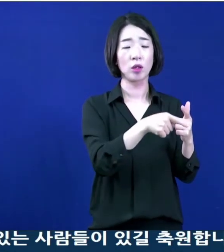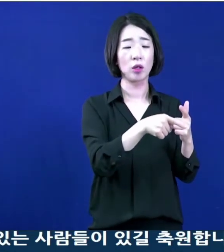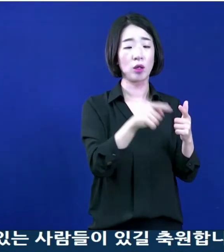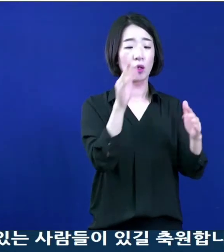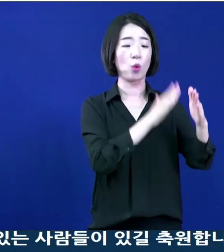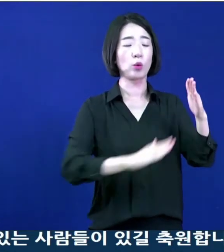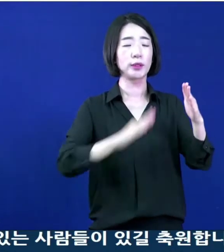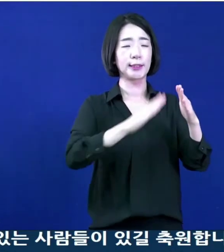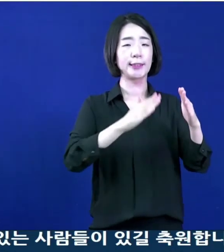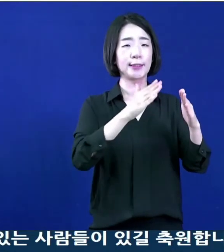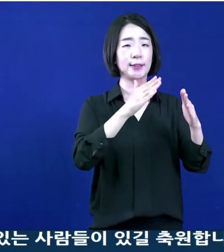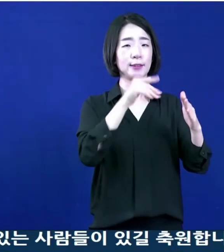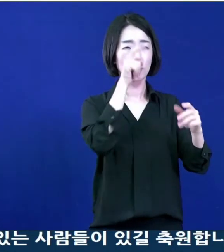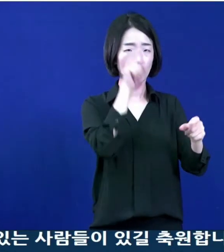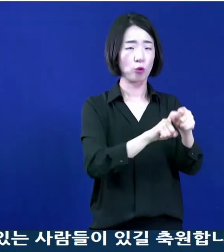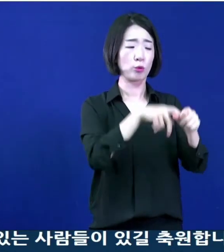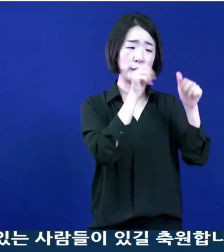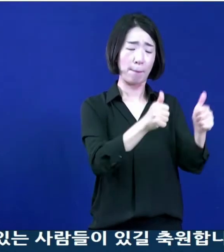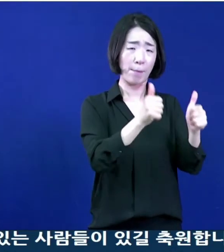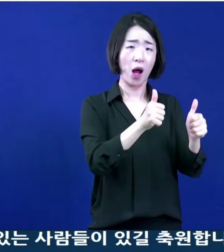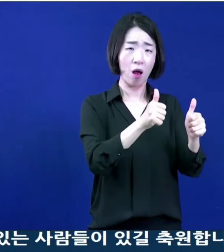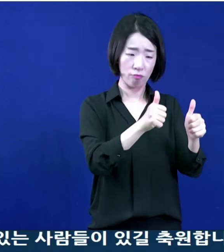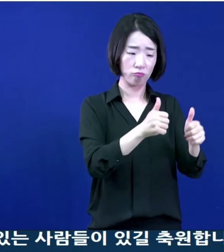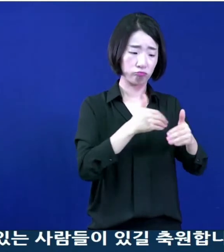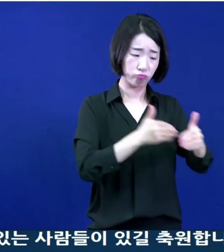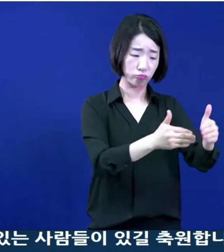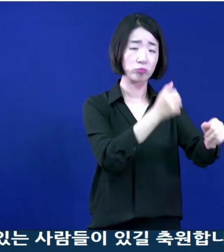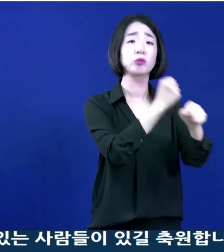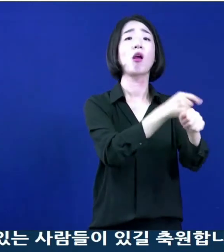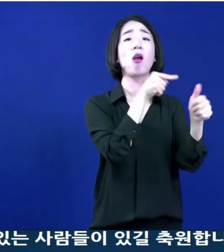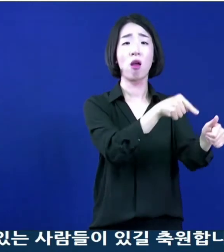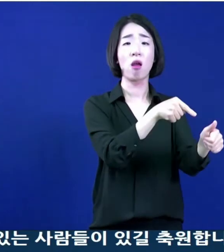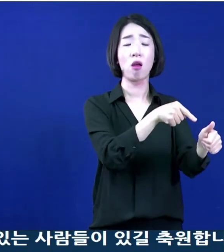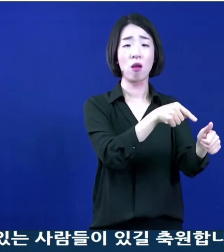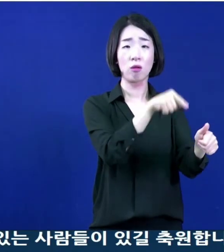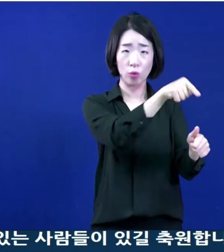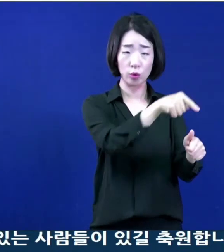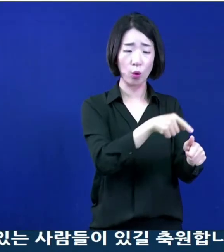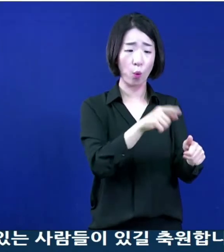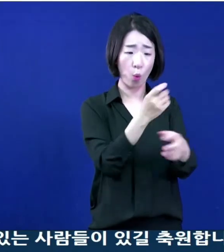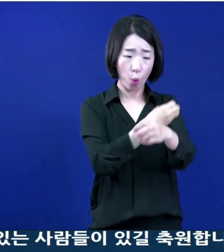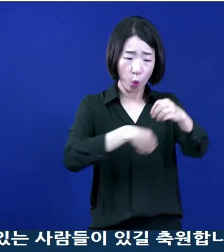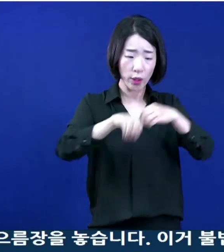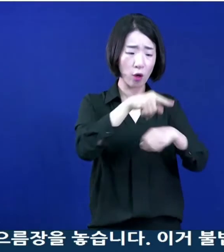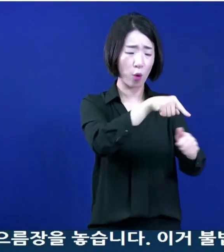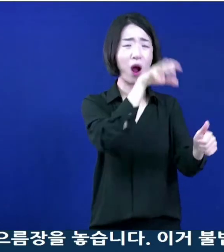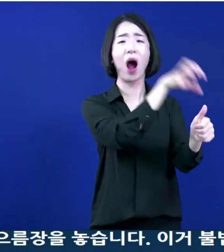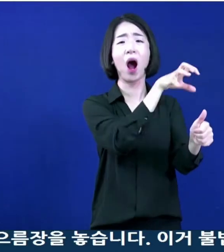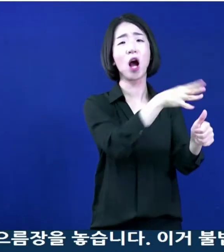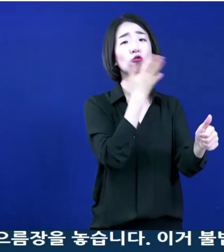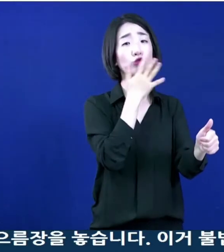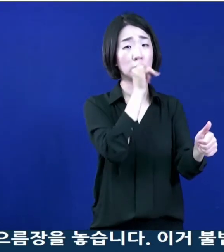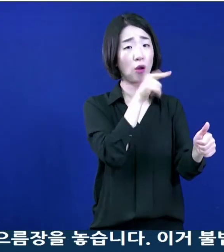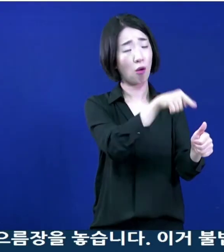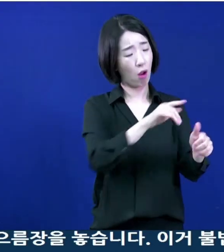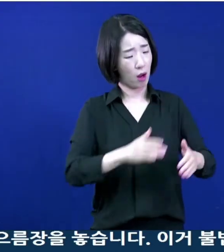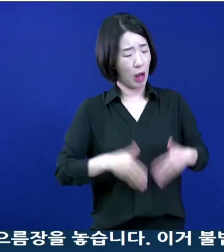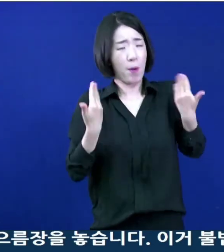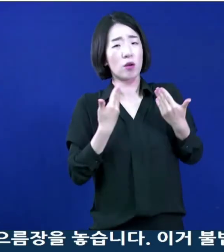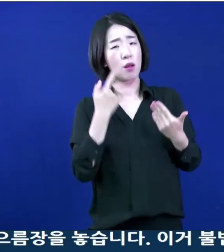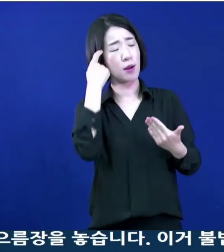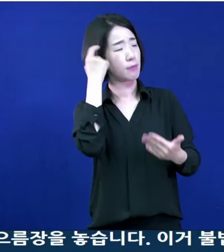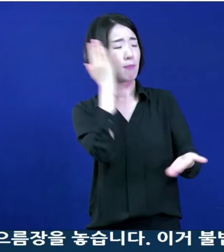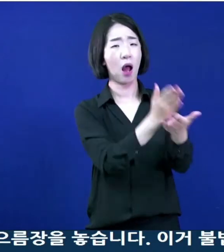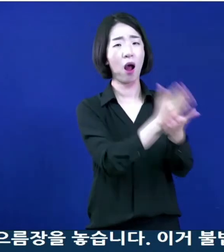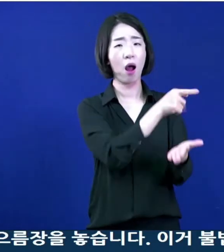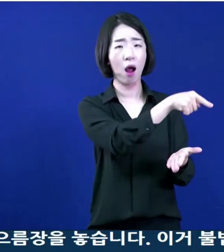불법 집회하면 오히려 너희들이 책망을 받을 수 있다. 경솔히 행하지 말아라. 이렇게 얘기를 하니까 이 말이